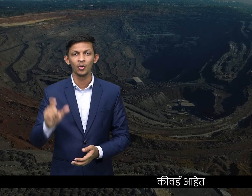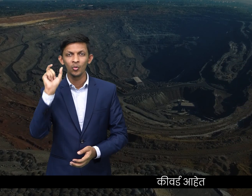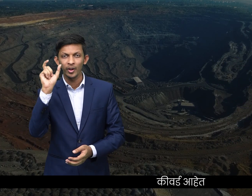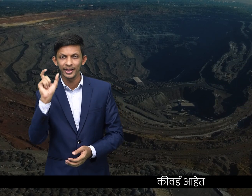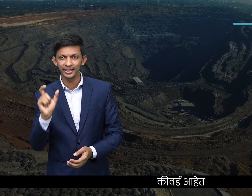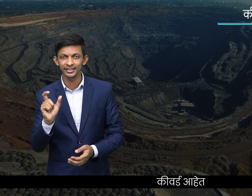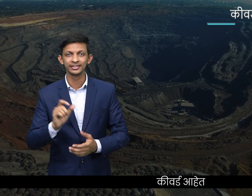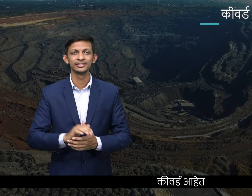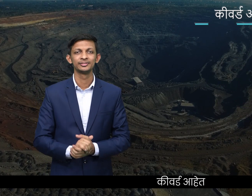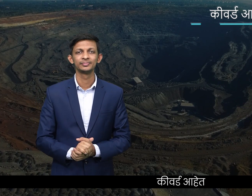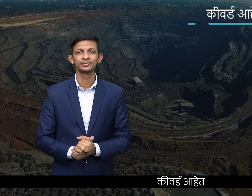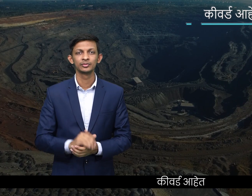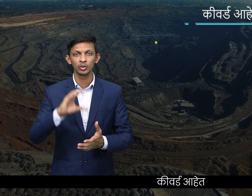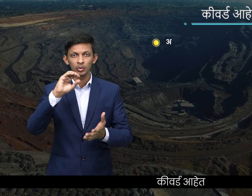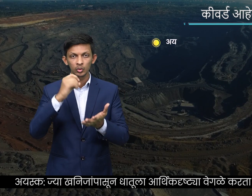महत्त्वाचे शब्द: